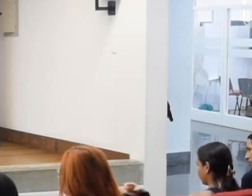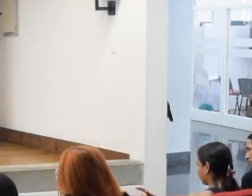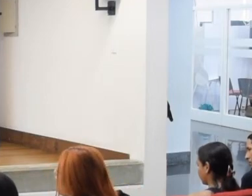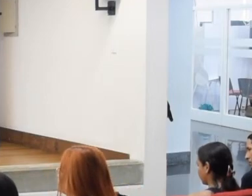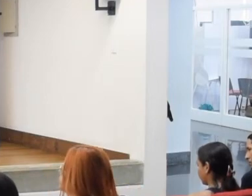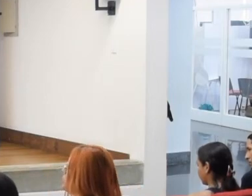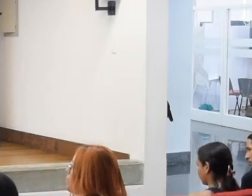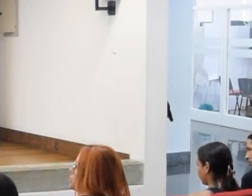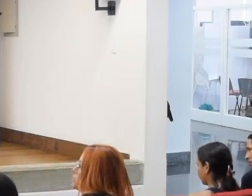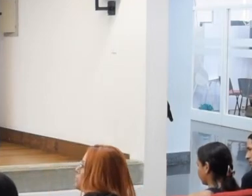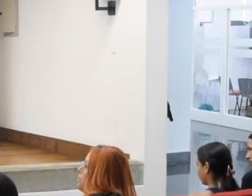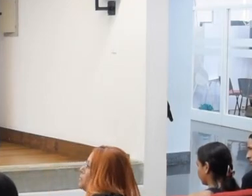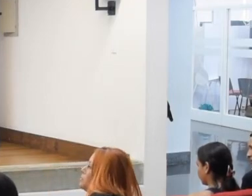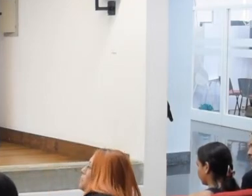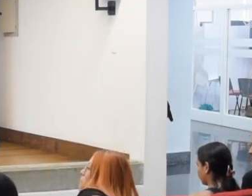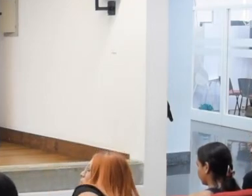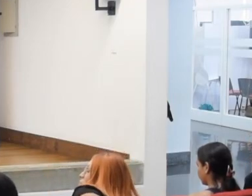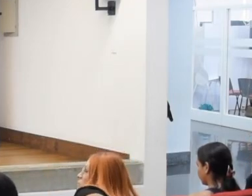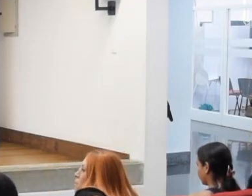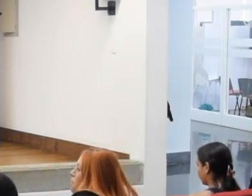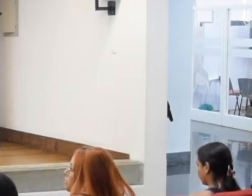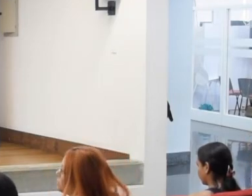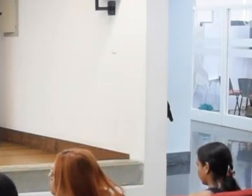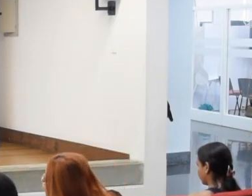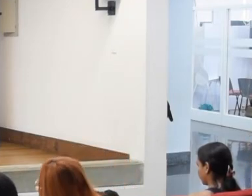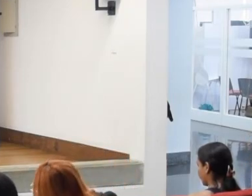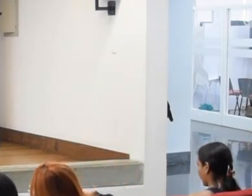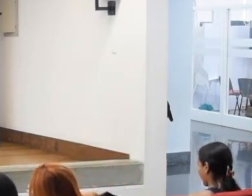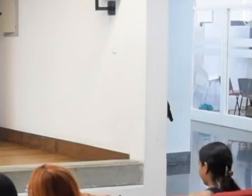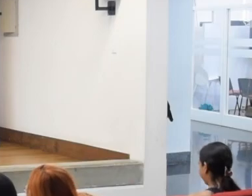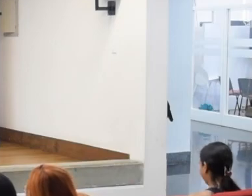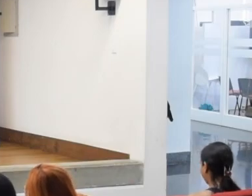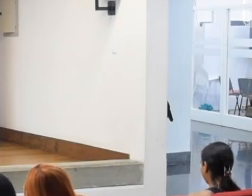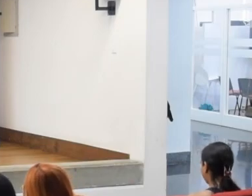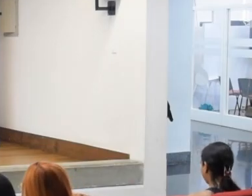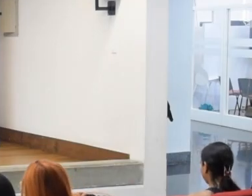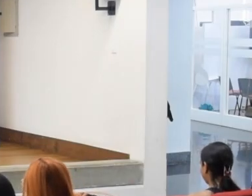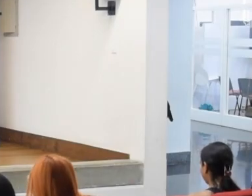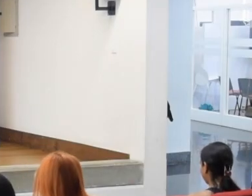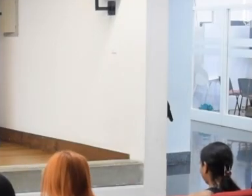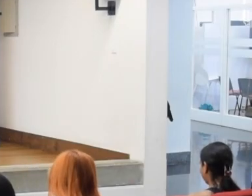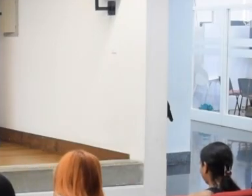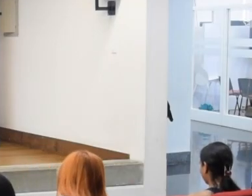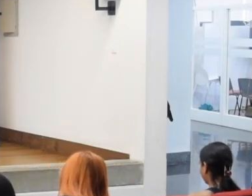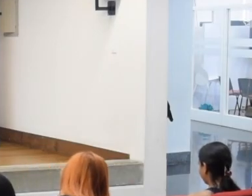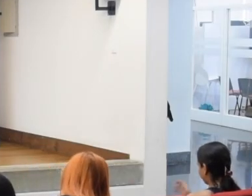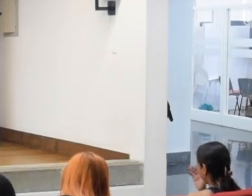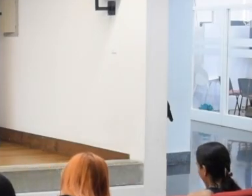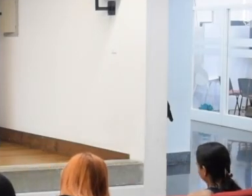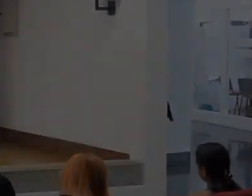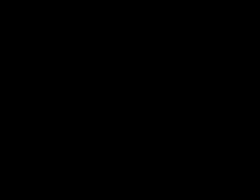a quién queremos llegar, ¿sí? O a quiénes. Entonces, bueno, ¿qué más?